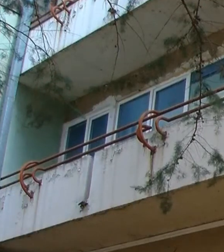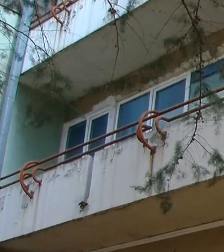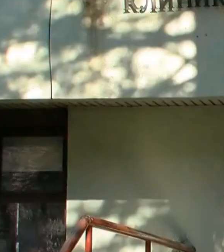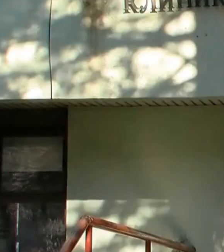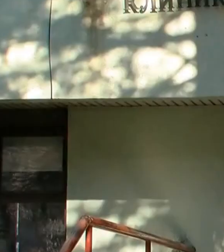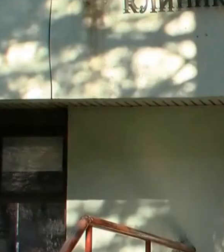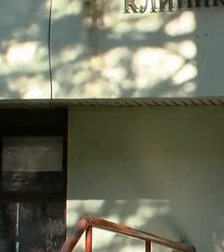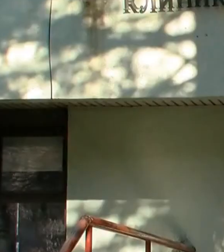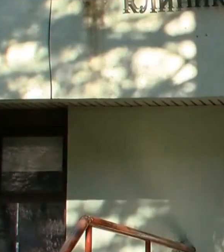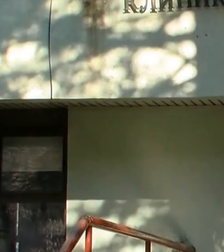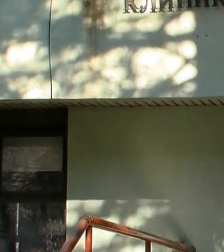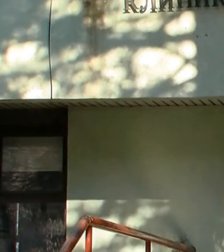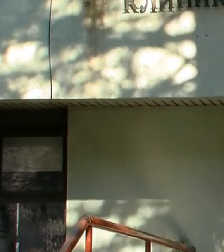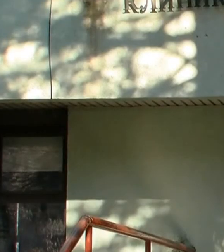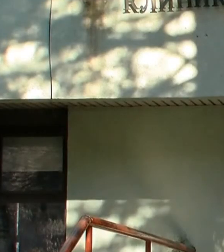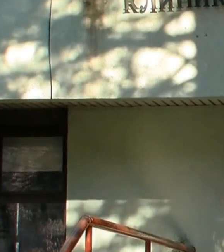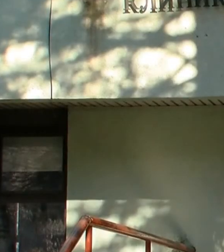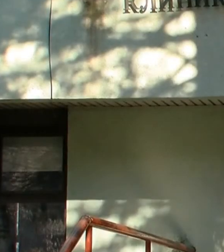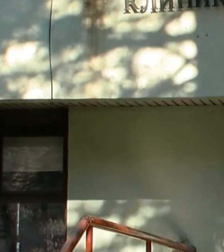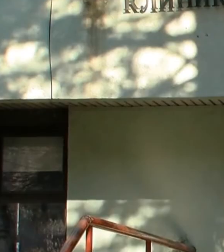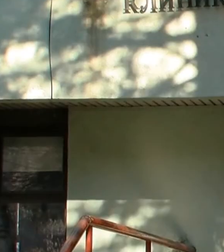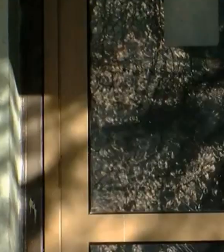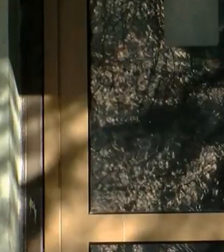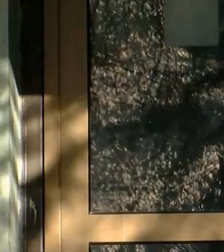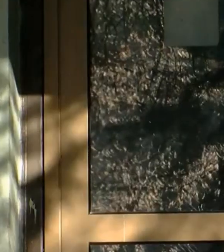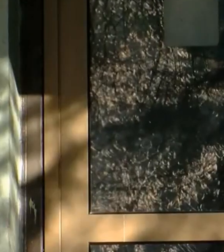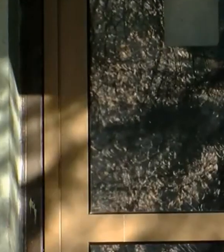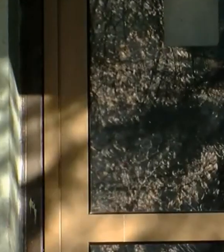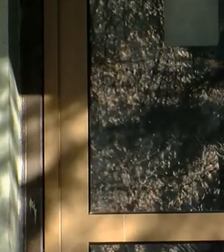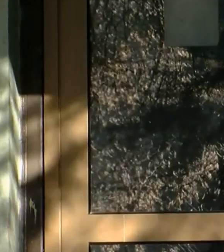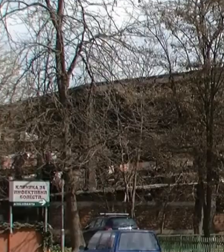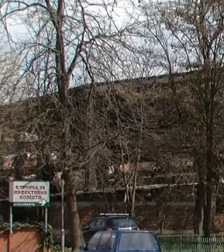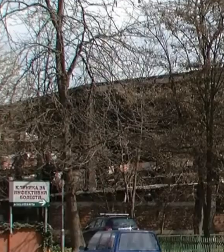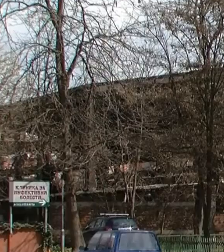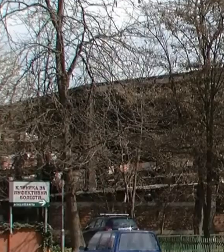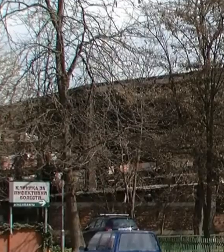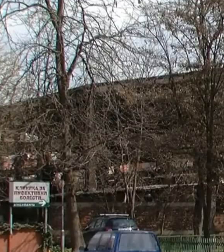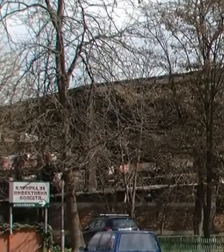nuk është zhdukur dhe se qytetarët duhet të respektojnë masat për mbrojtje nga infektimi.